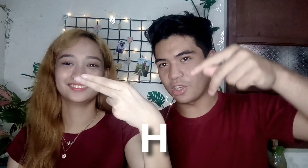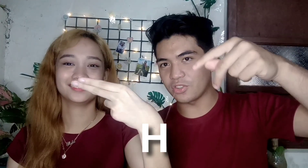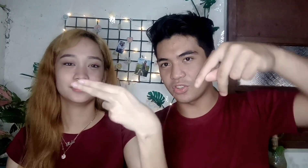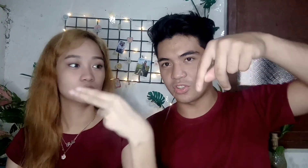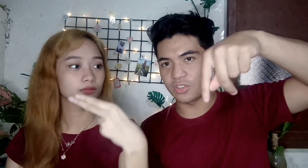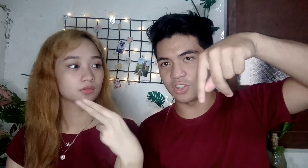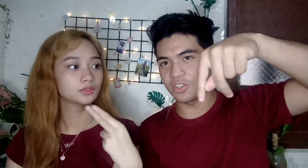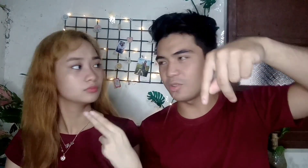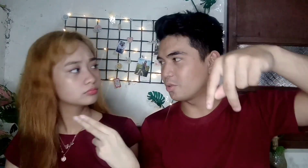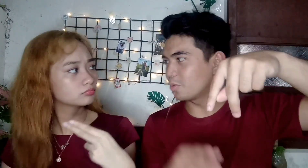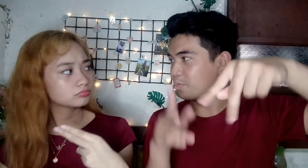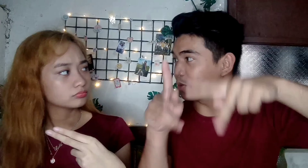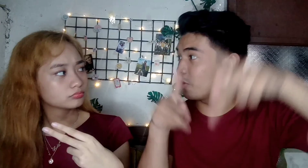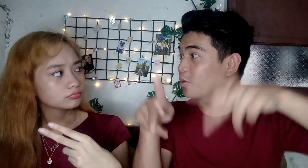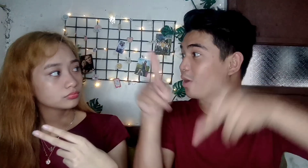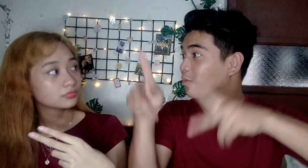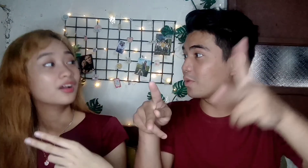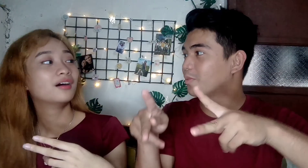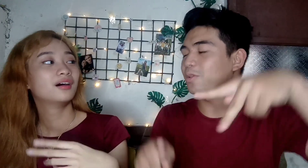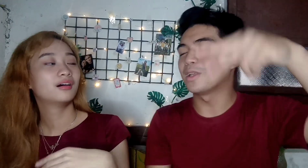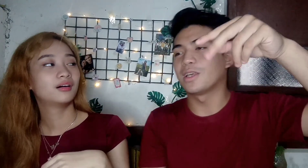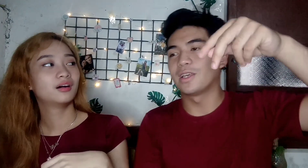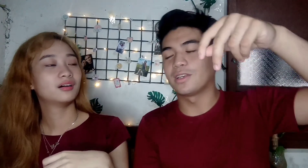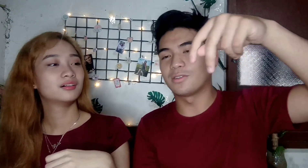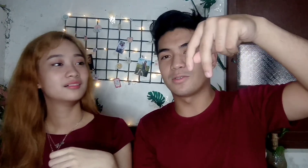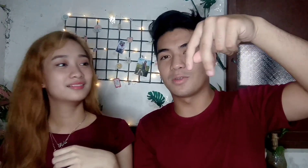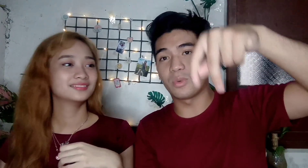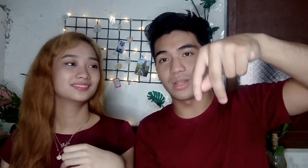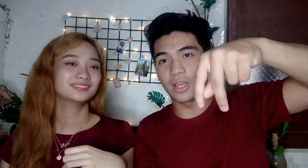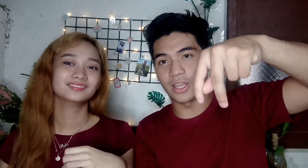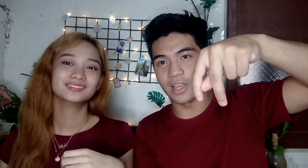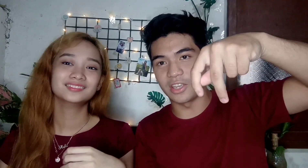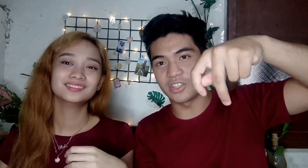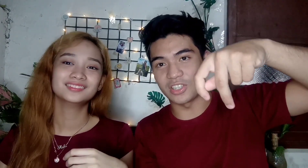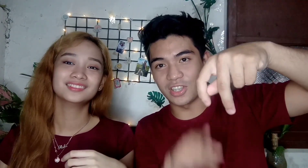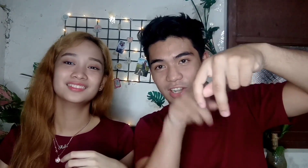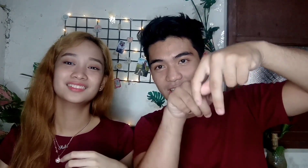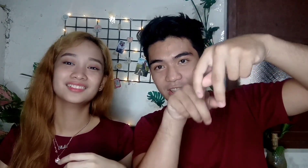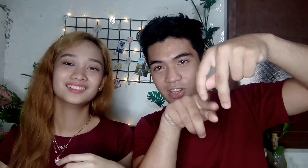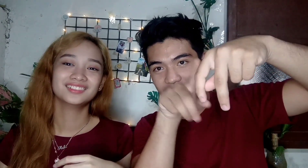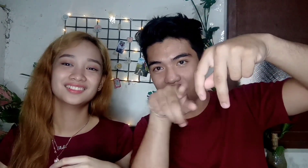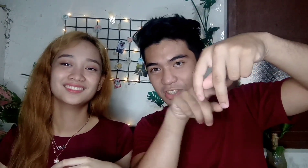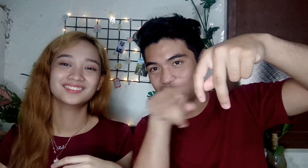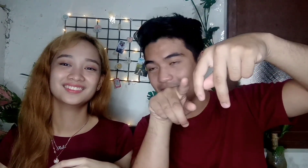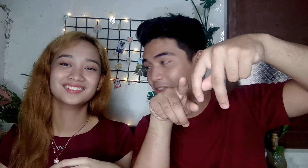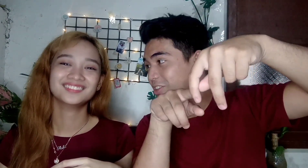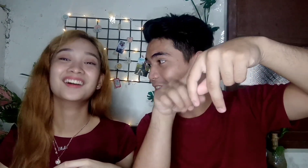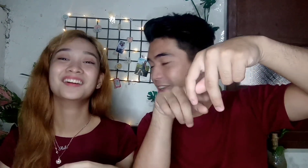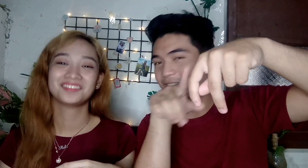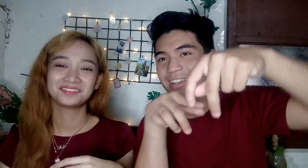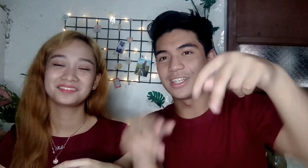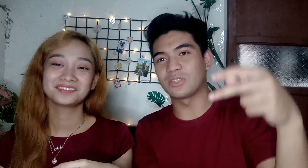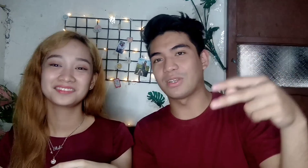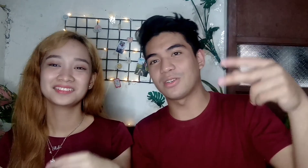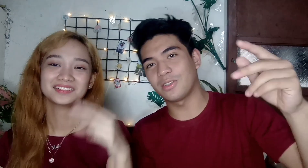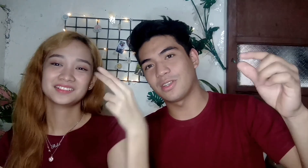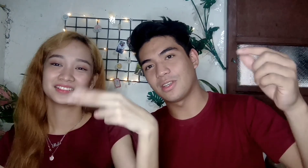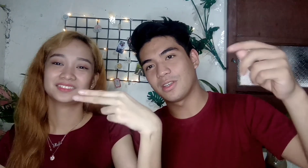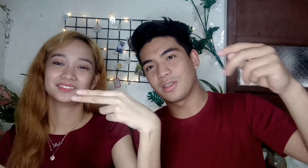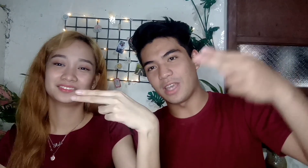H. Ganyan yung people. Yung mga people. Yung ibang tayo. H. Kasi letter H nga. Letter H. Pero...